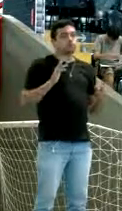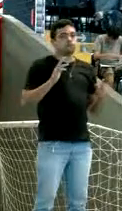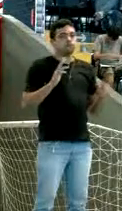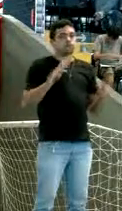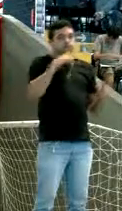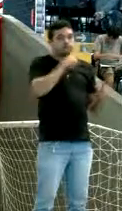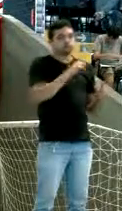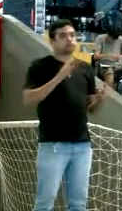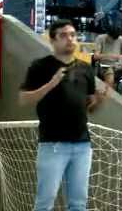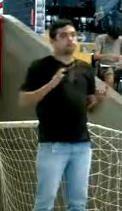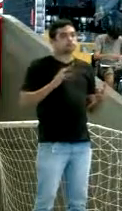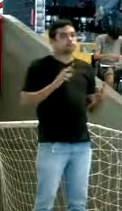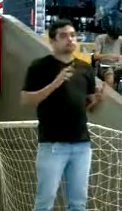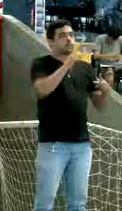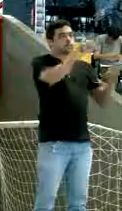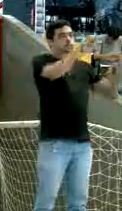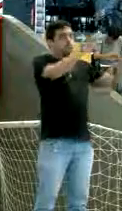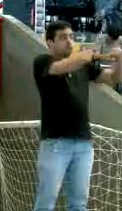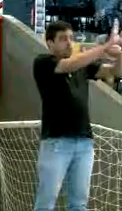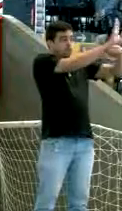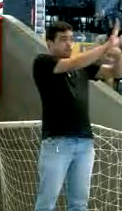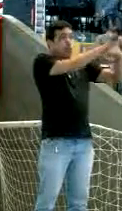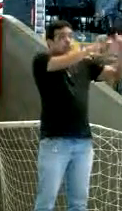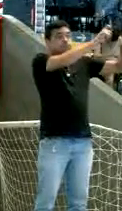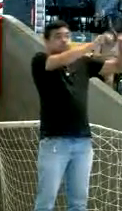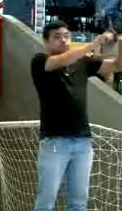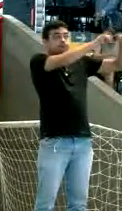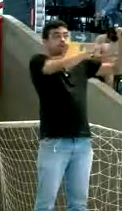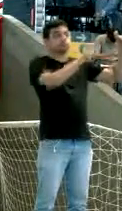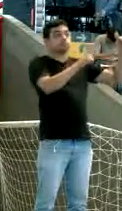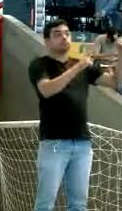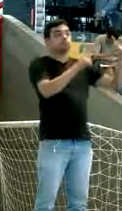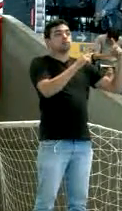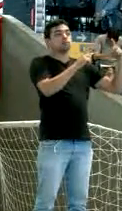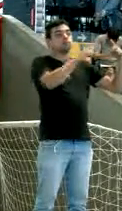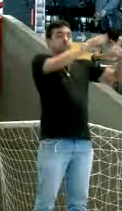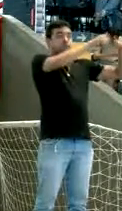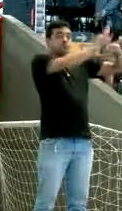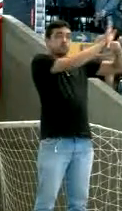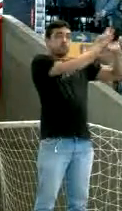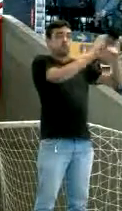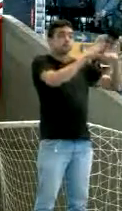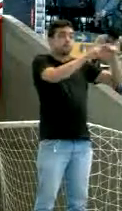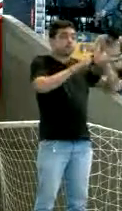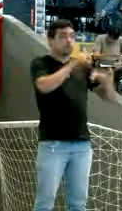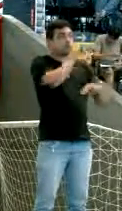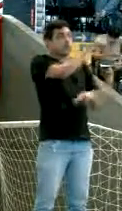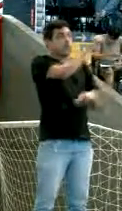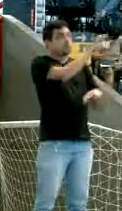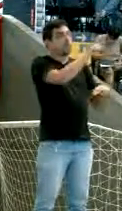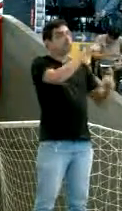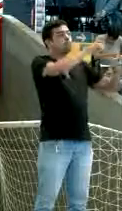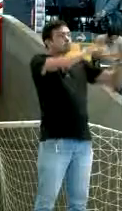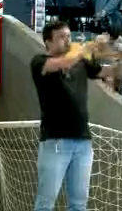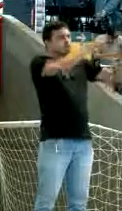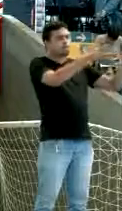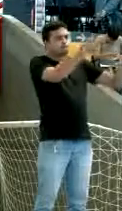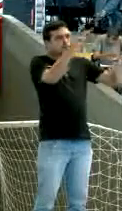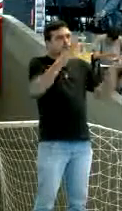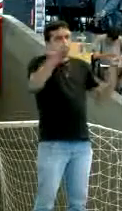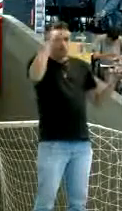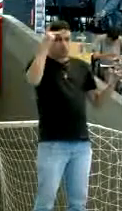falando? Filme de ordem sexual, filme de sexo, filme pornô. E a indústria pornográfica percebeu que o